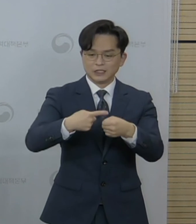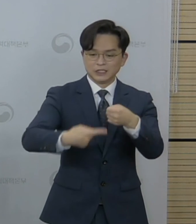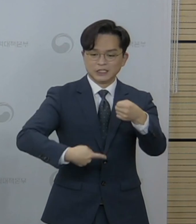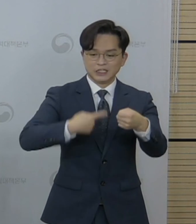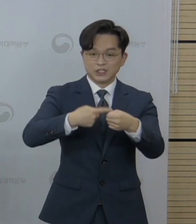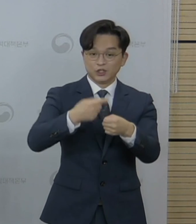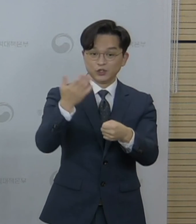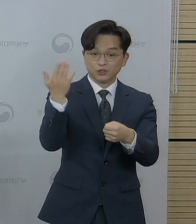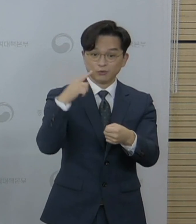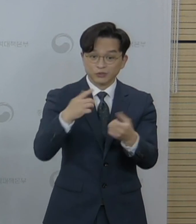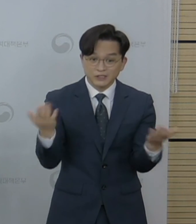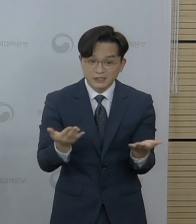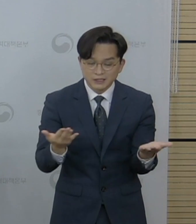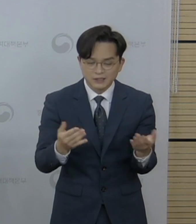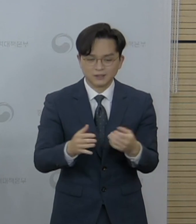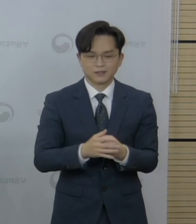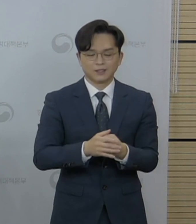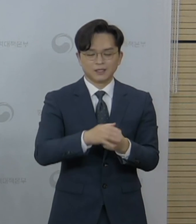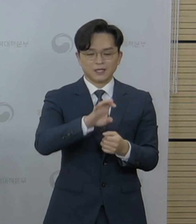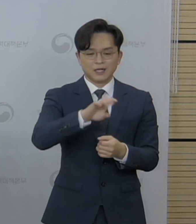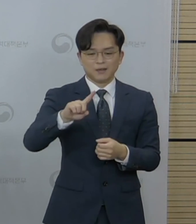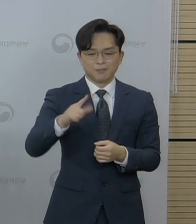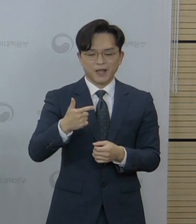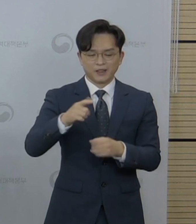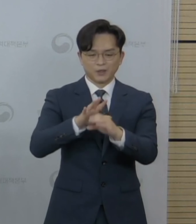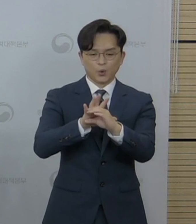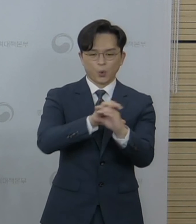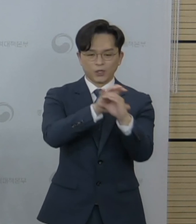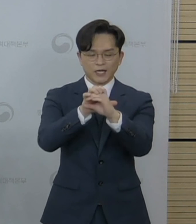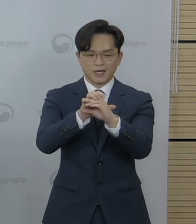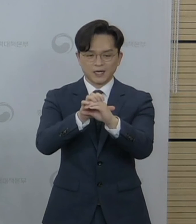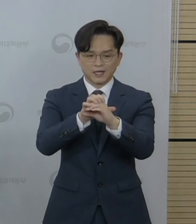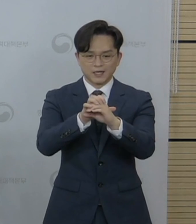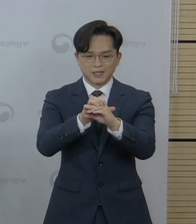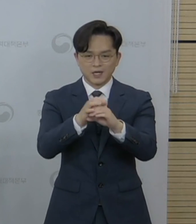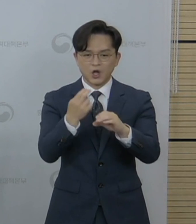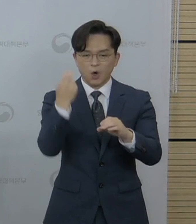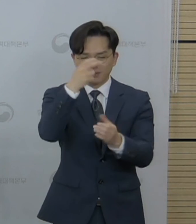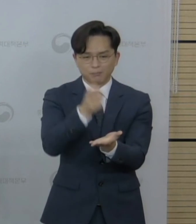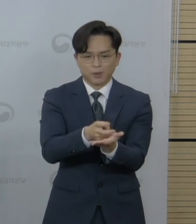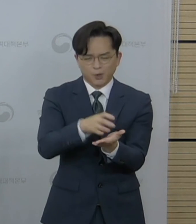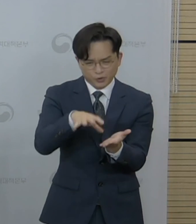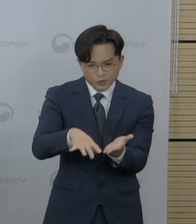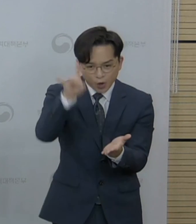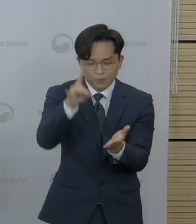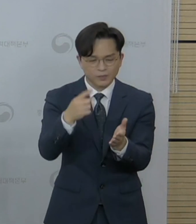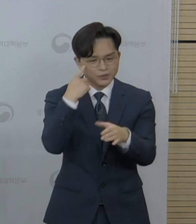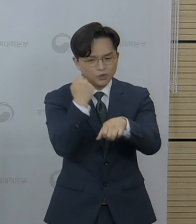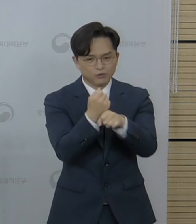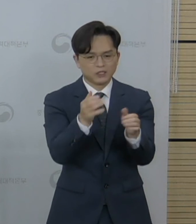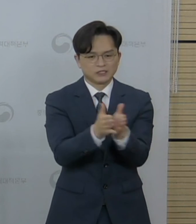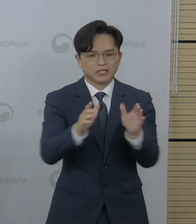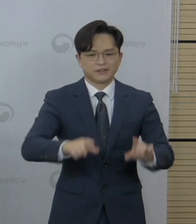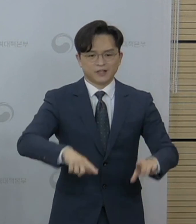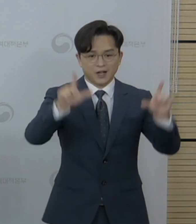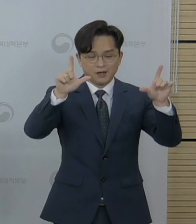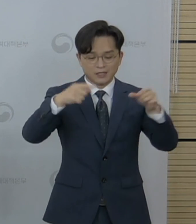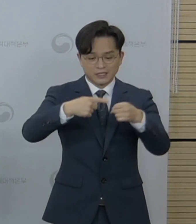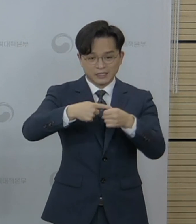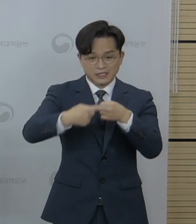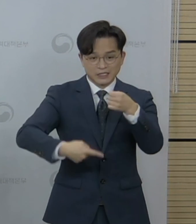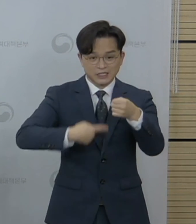착수하였던 날이었습니다. 그리고 이로 인해 우리는 코로나 유행 초기에 강력한 대응 시스템을